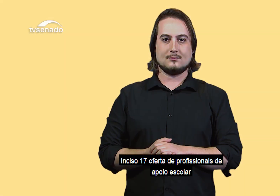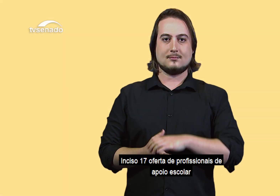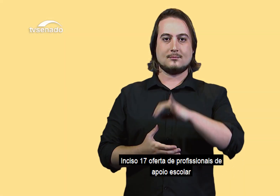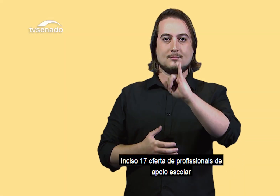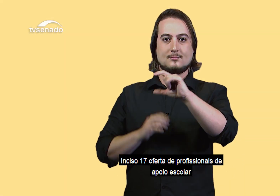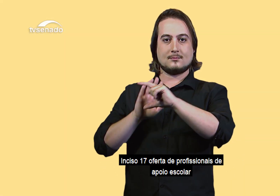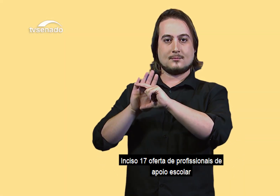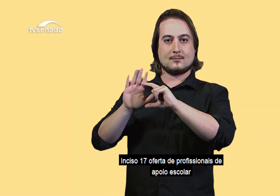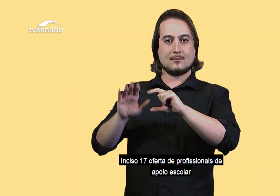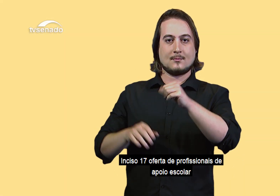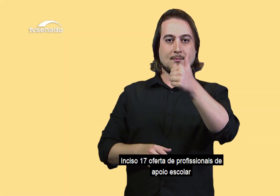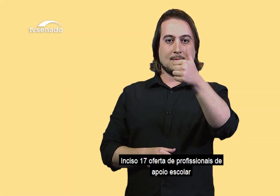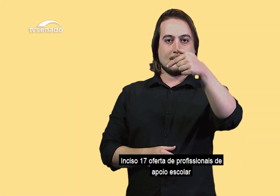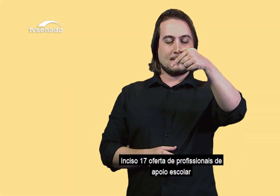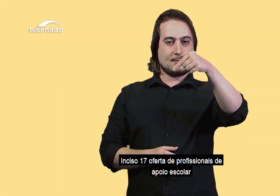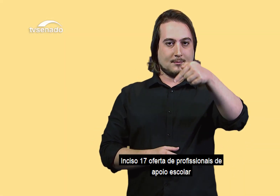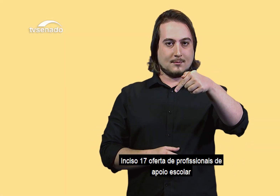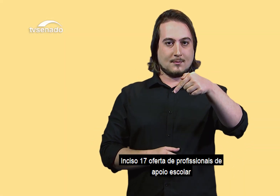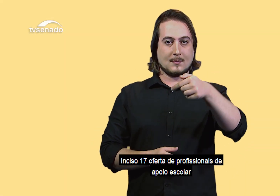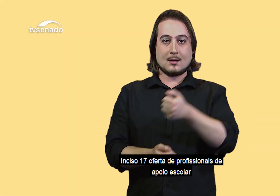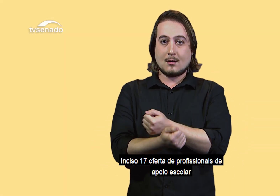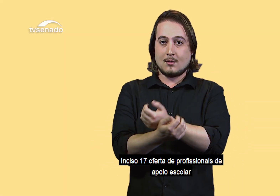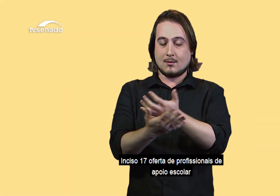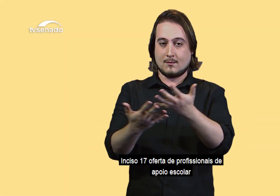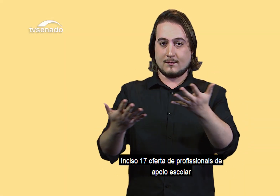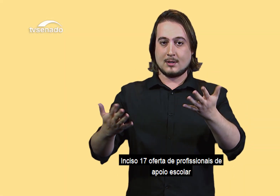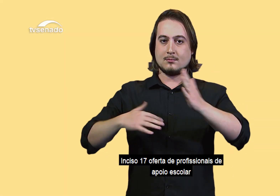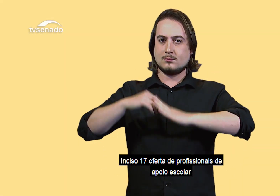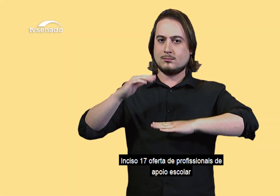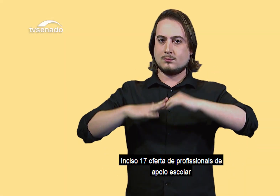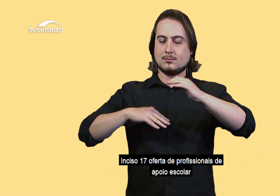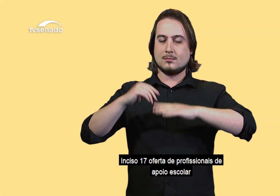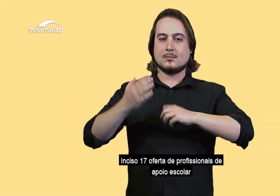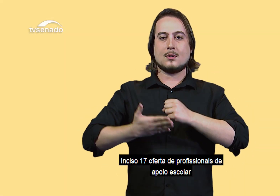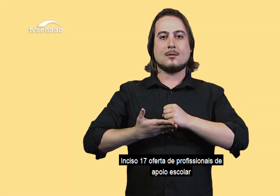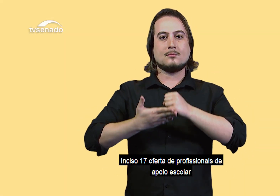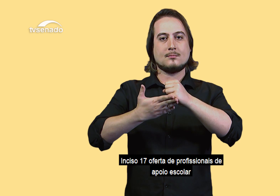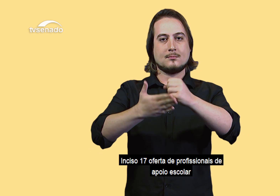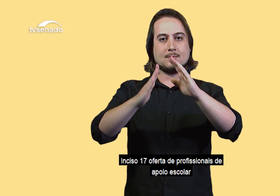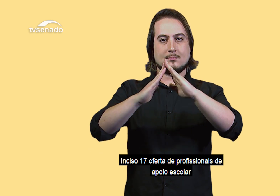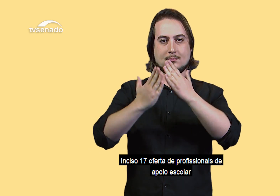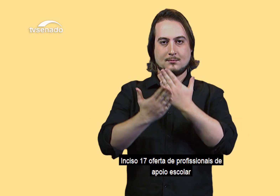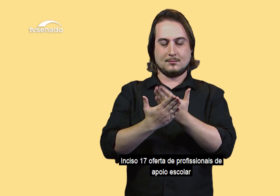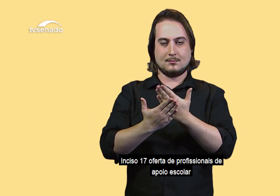Inciso 17. Oferta de profissionais de apoio escolar.